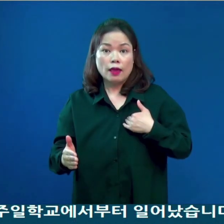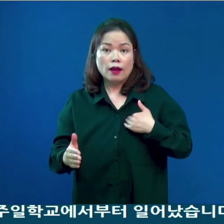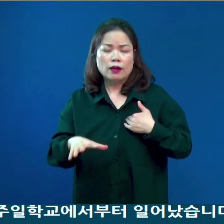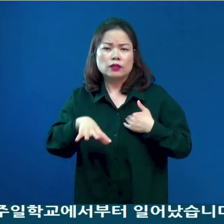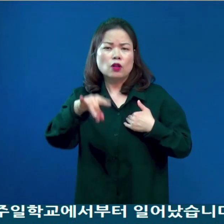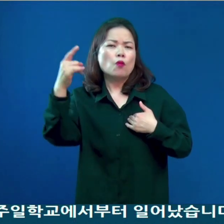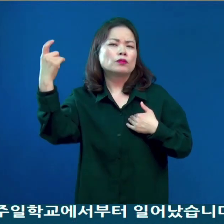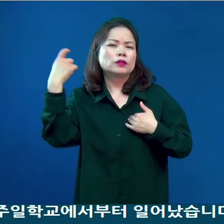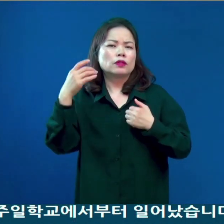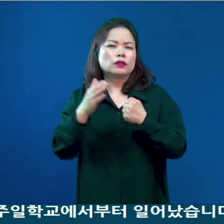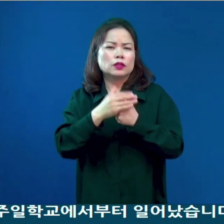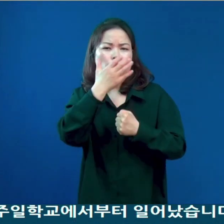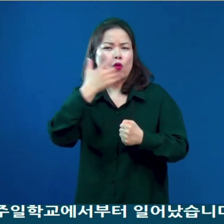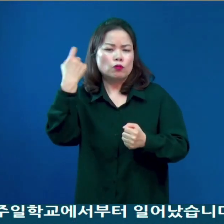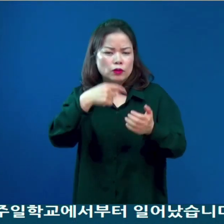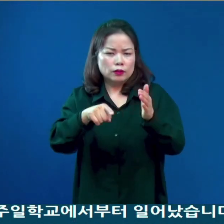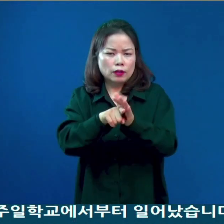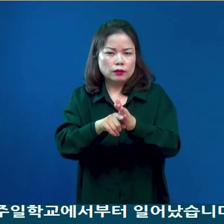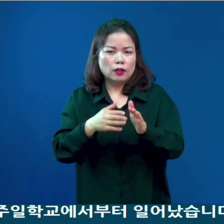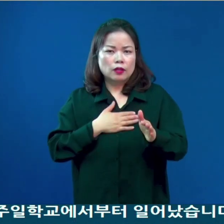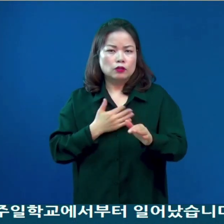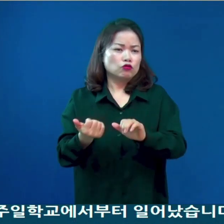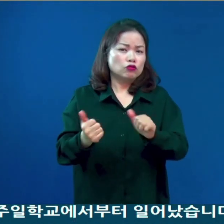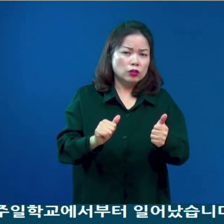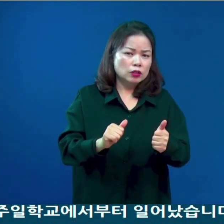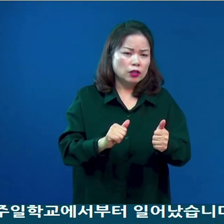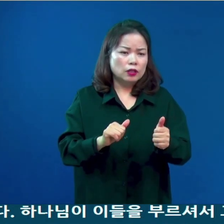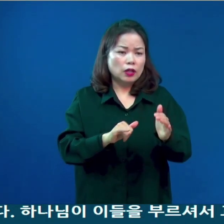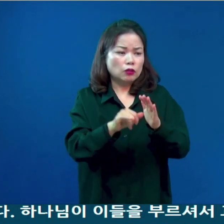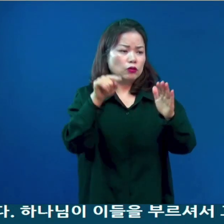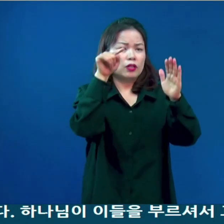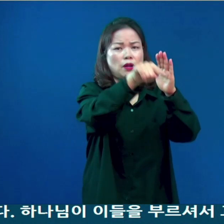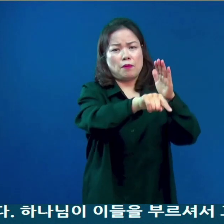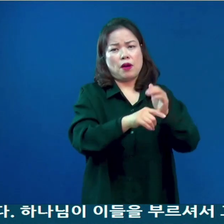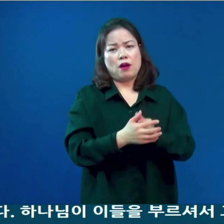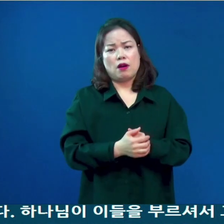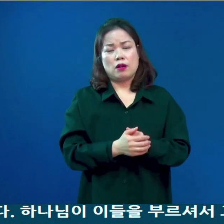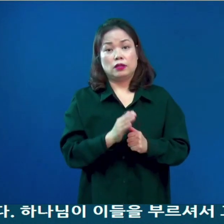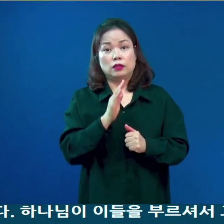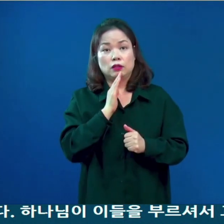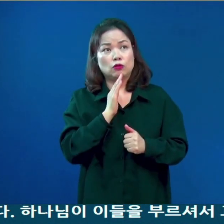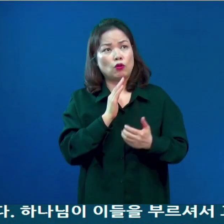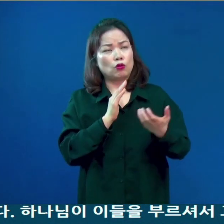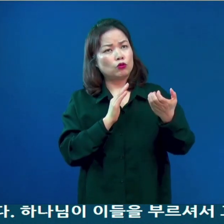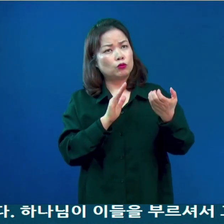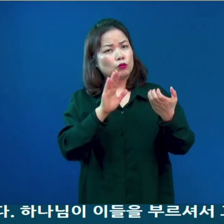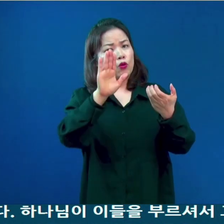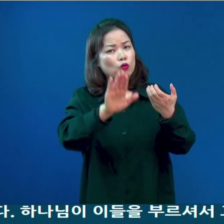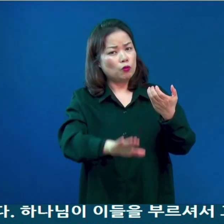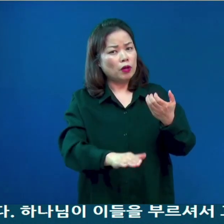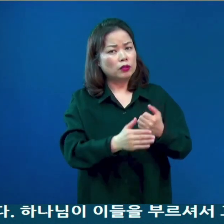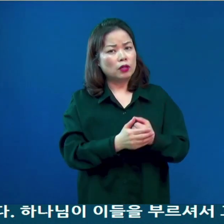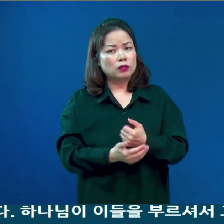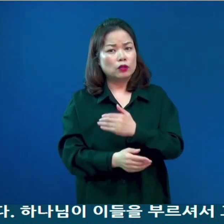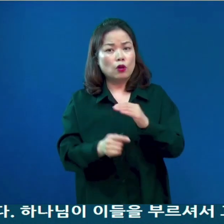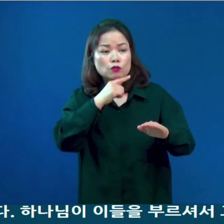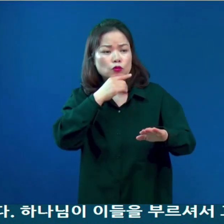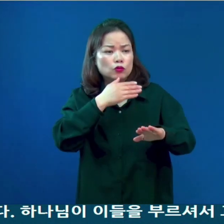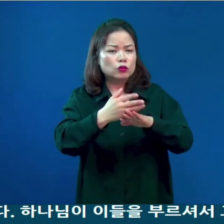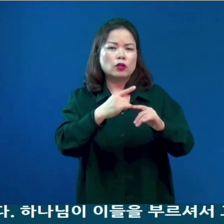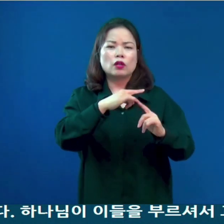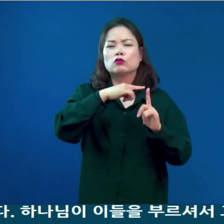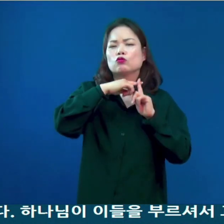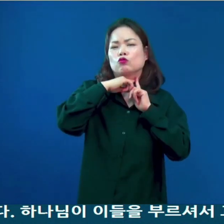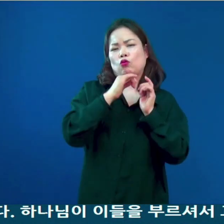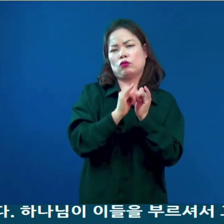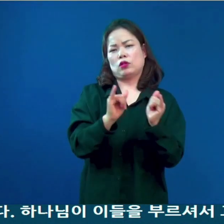처음 들었으니 이제 이 복음을 위해서 내가 죽으러 가겠습니다. 가족들에게 들어갑니다. 실제로 90년대 후반에 여러분 북한에 순교자들이